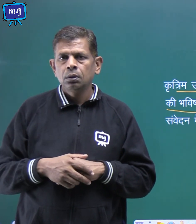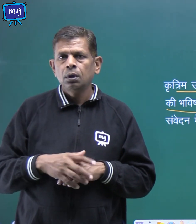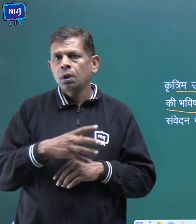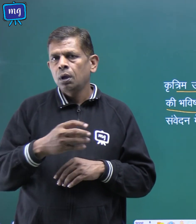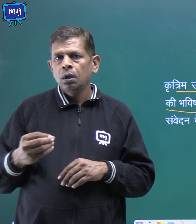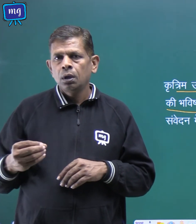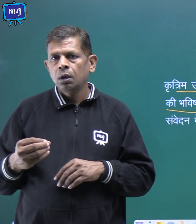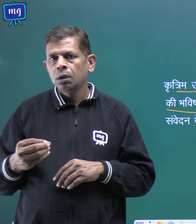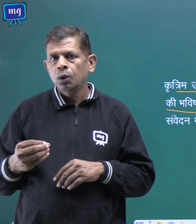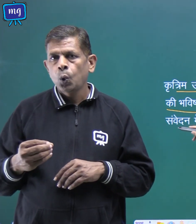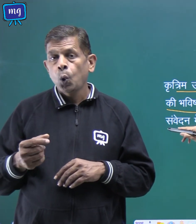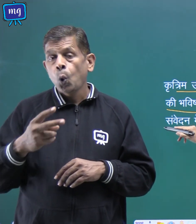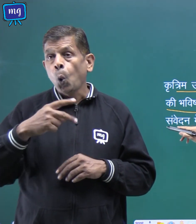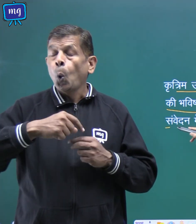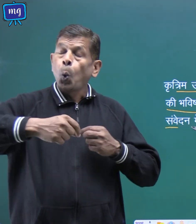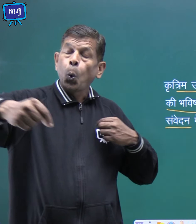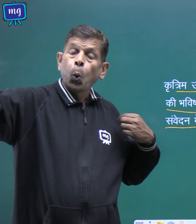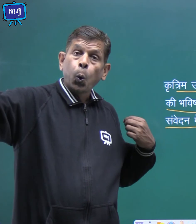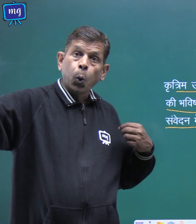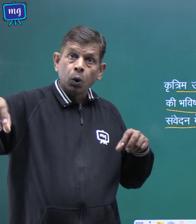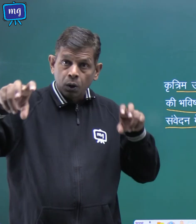तथा सुदूर संवेदन में